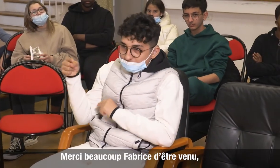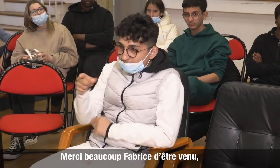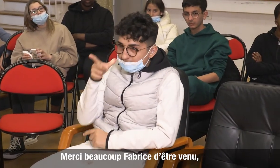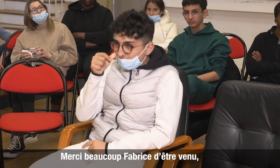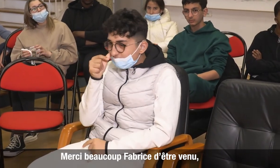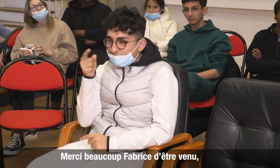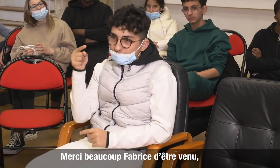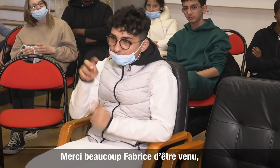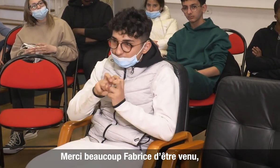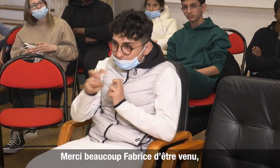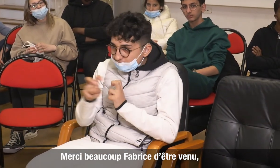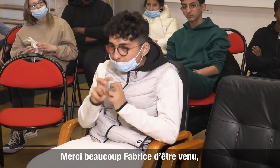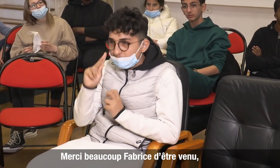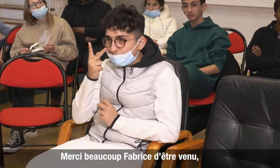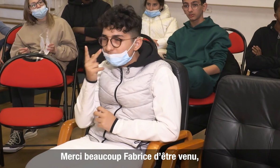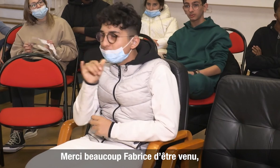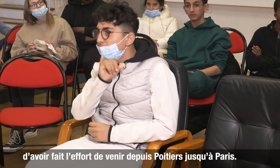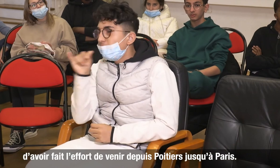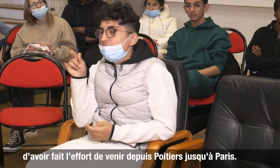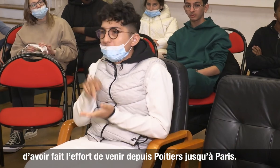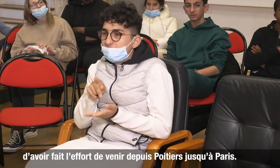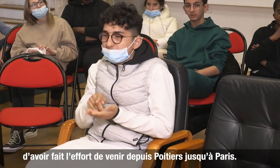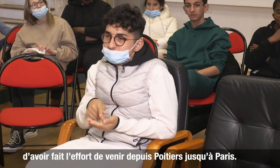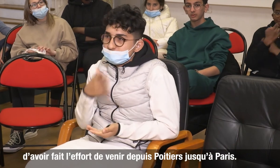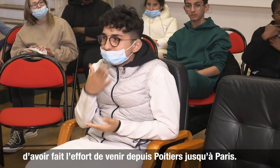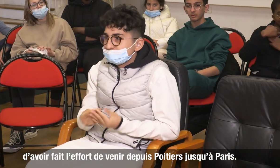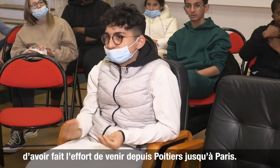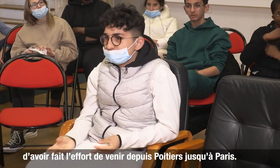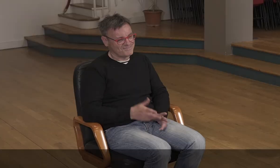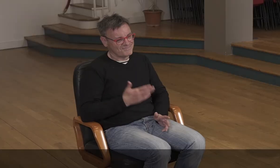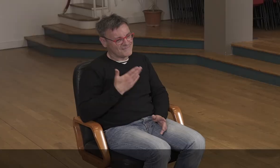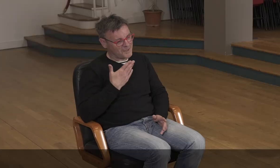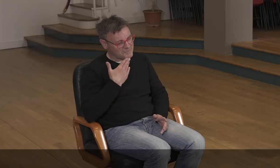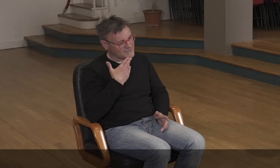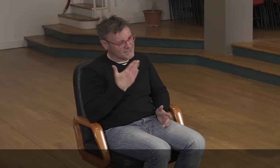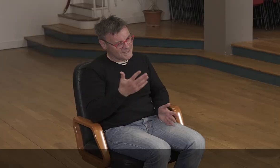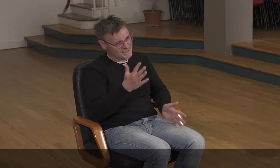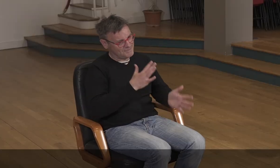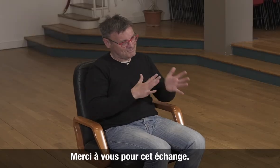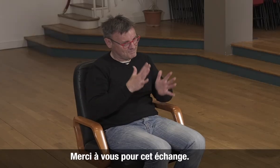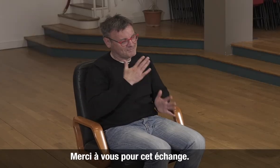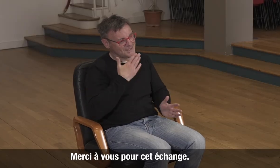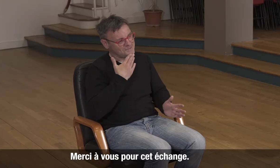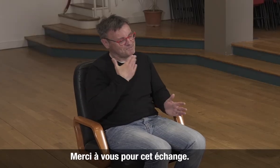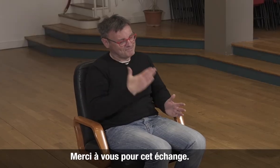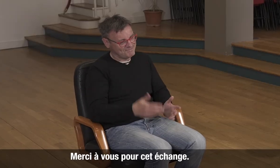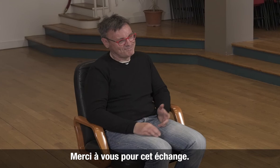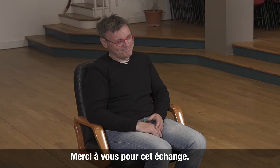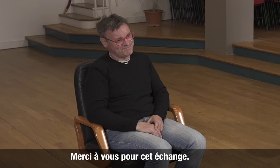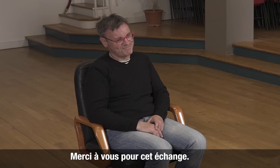Merci beaucoup Fabrice d'être venue, d'avoir fait l'effort de venir depuis Poitiers jusqu'à Paris. Merci à vous pour cet